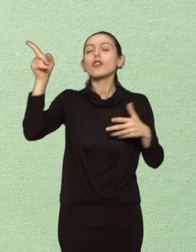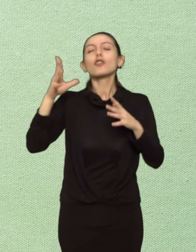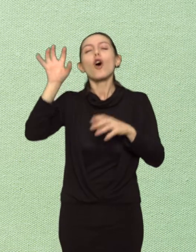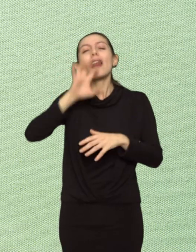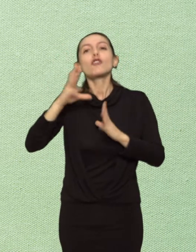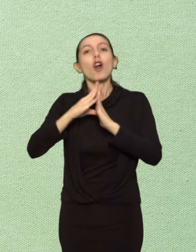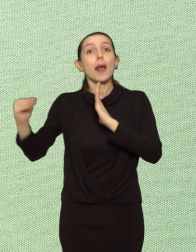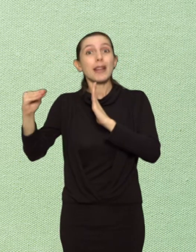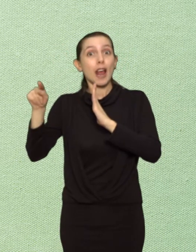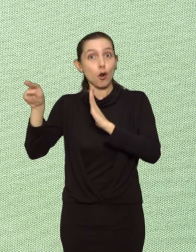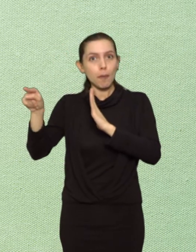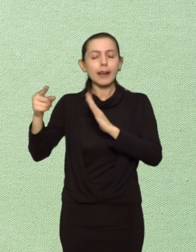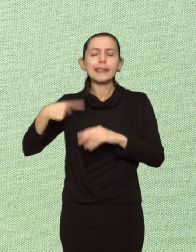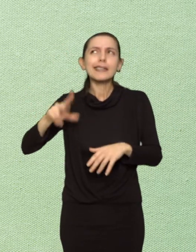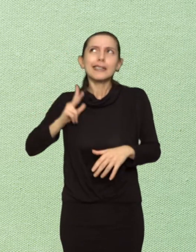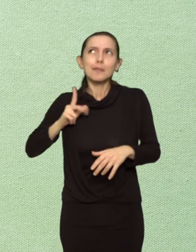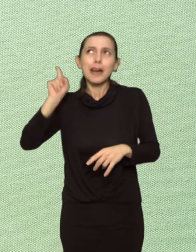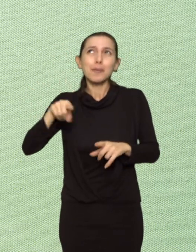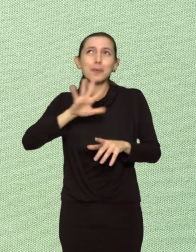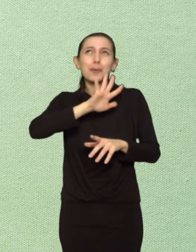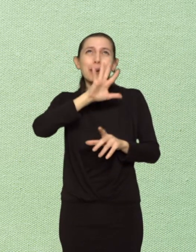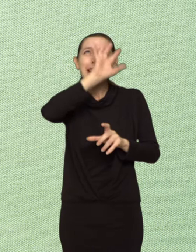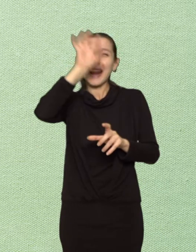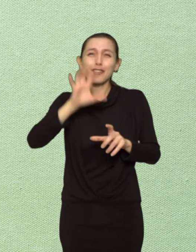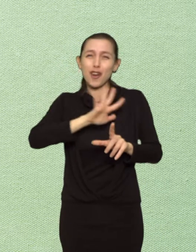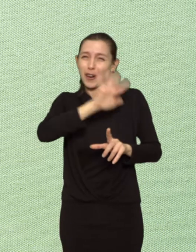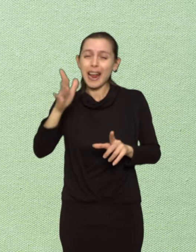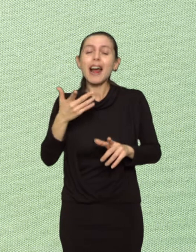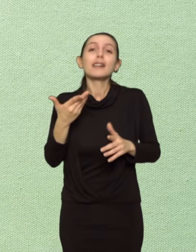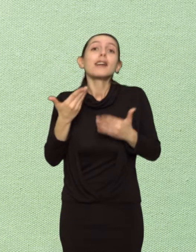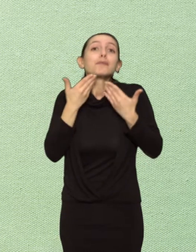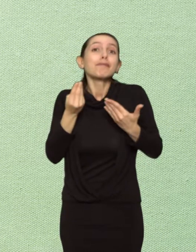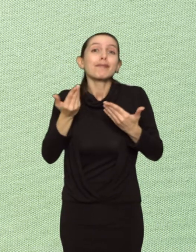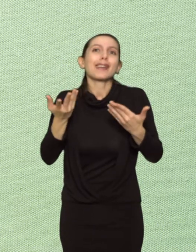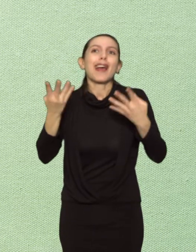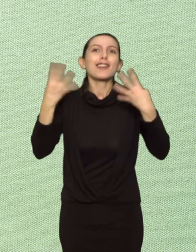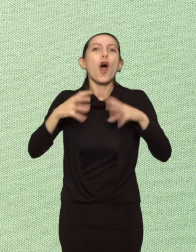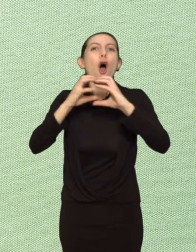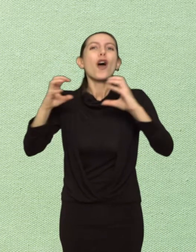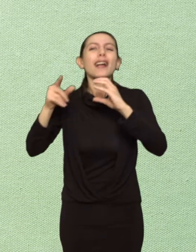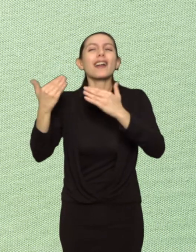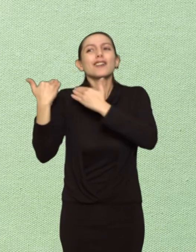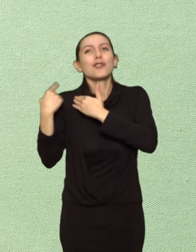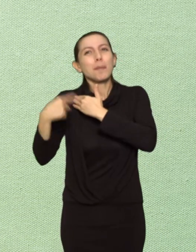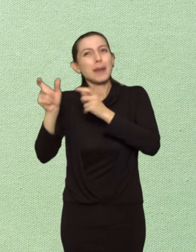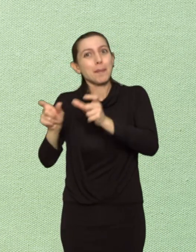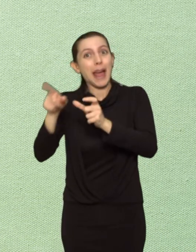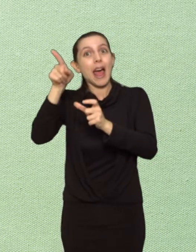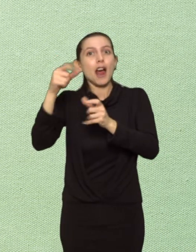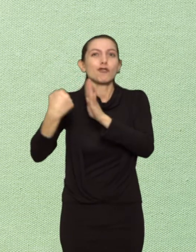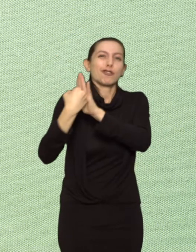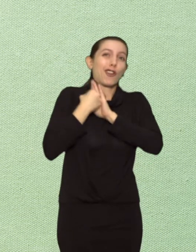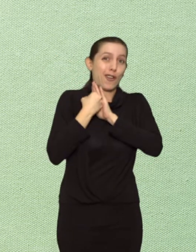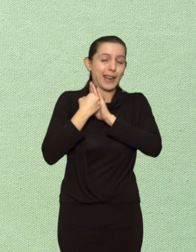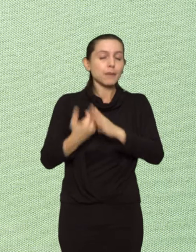adesso speriamo di farne in altre regioni col sostegno appunto delle organizzazioni che si occupano di queste persone.